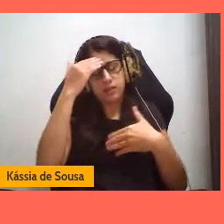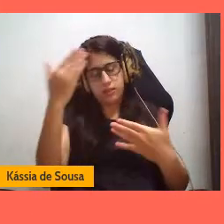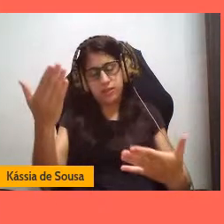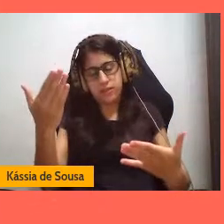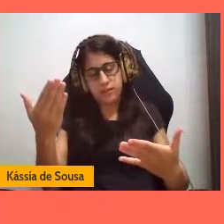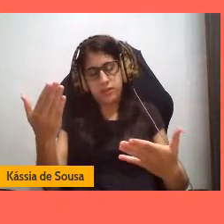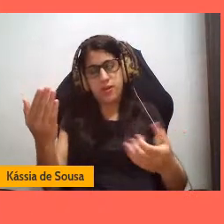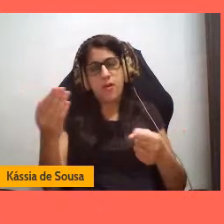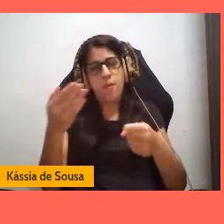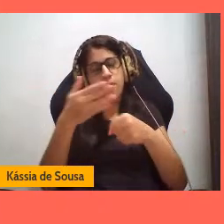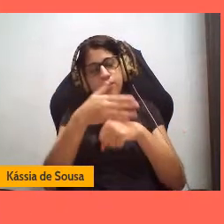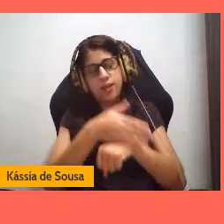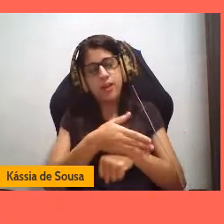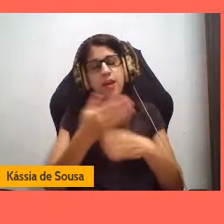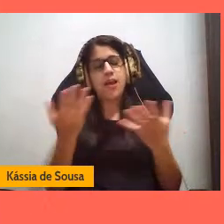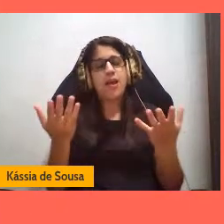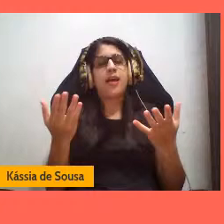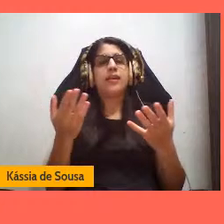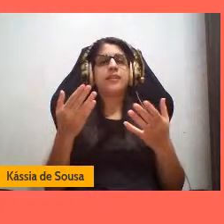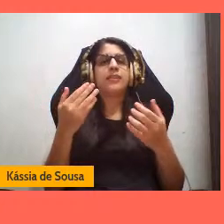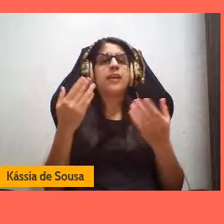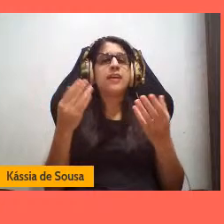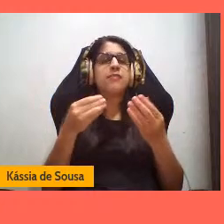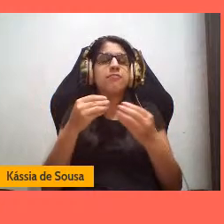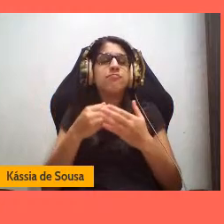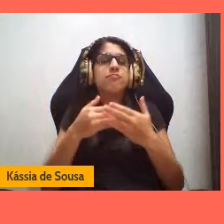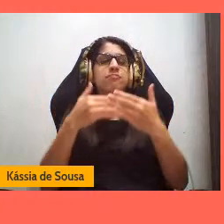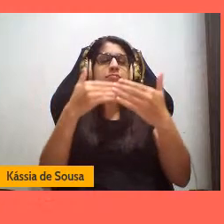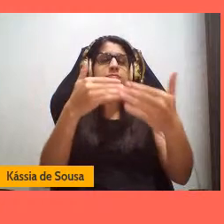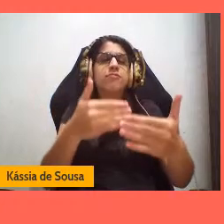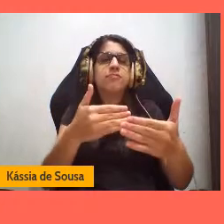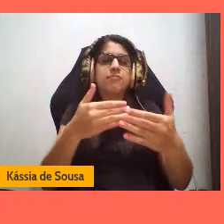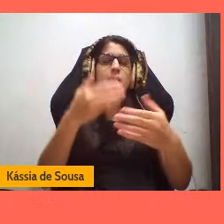participar disso e vamos em frente. Obrigada.